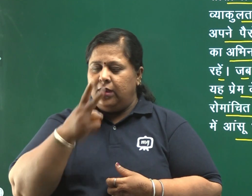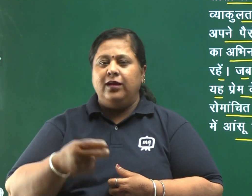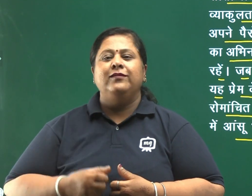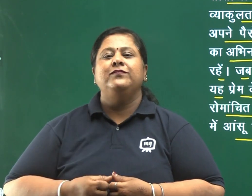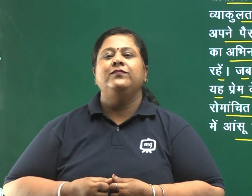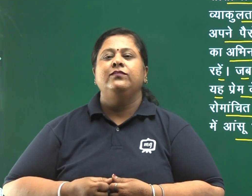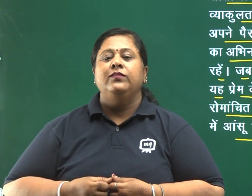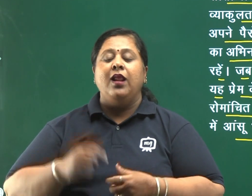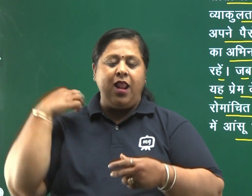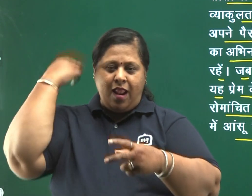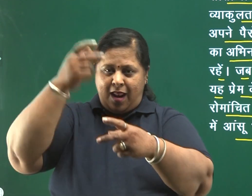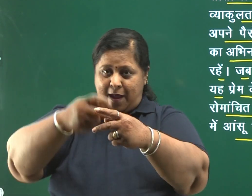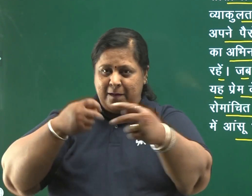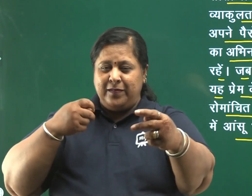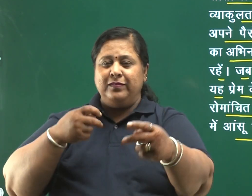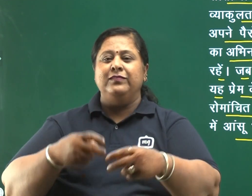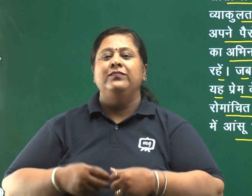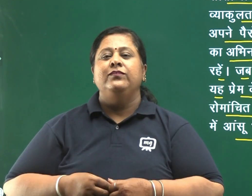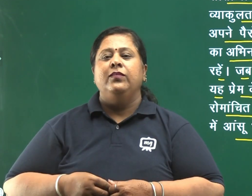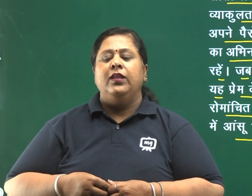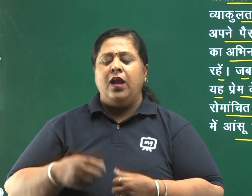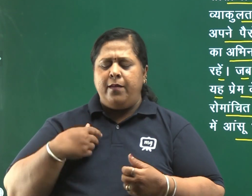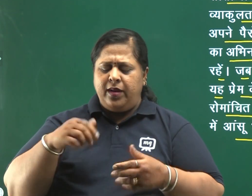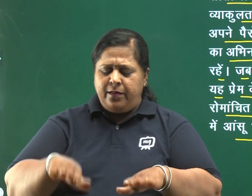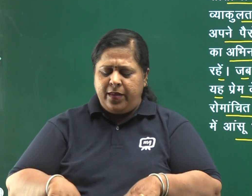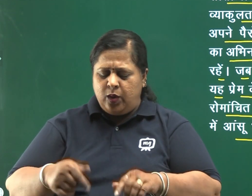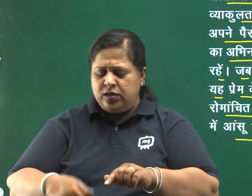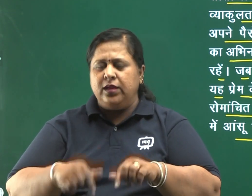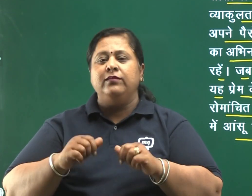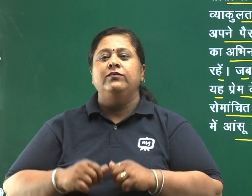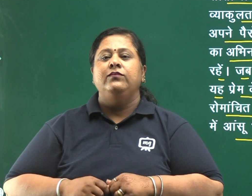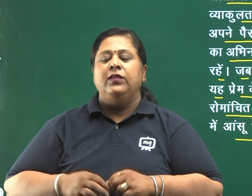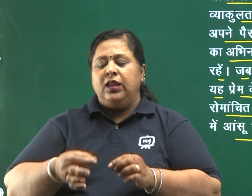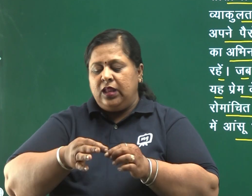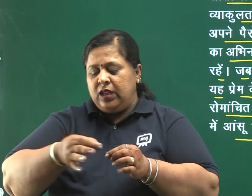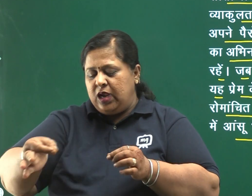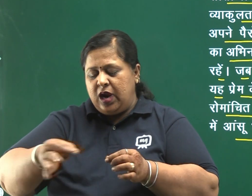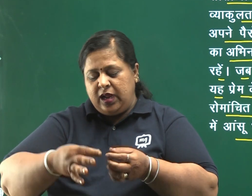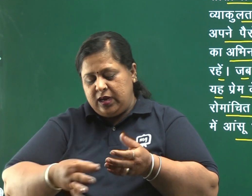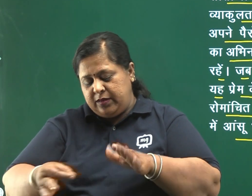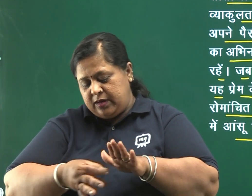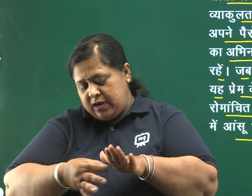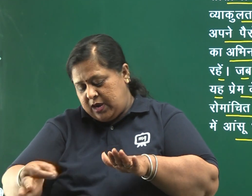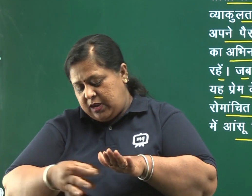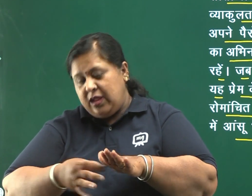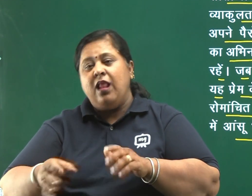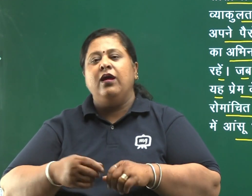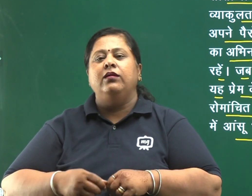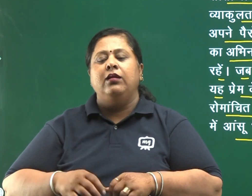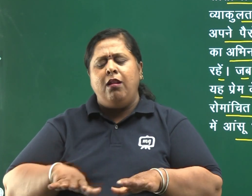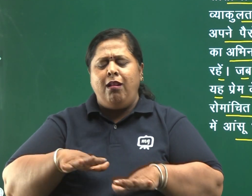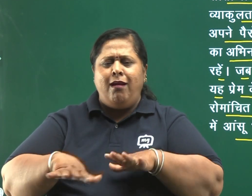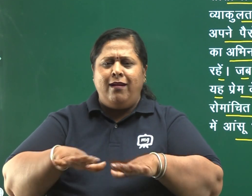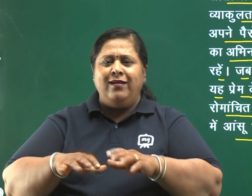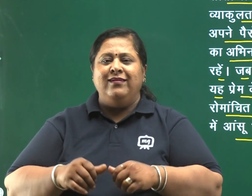देखकर राम अपने पैरों से कांटे निकालने का